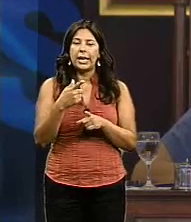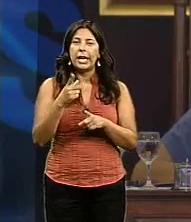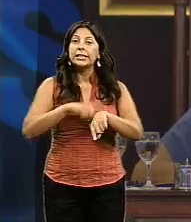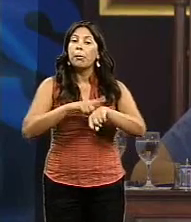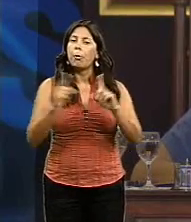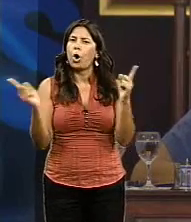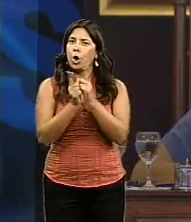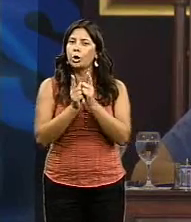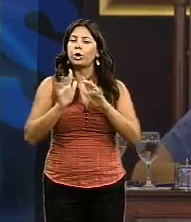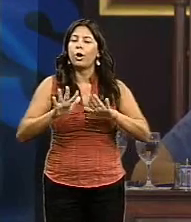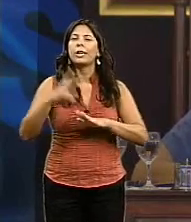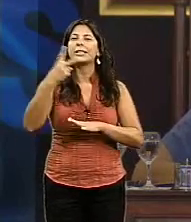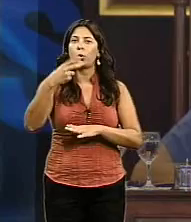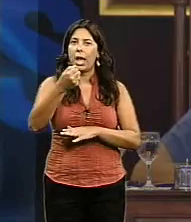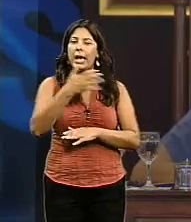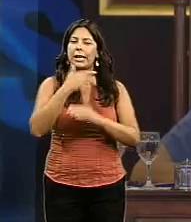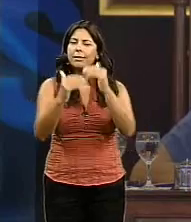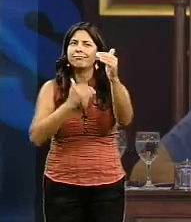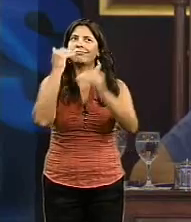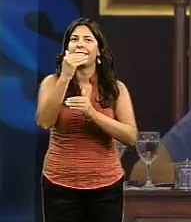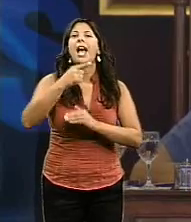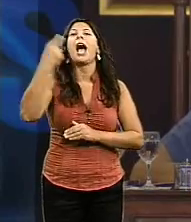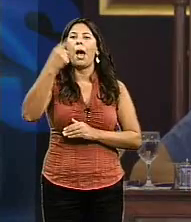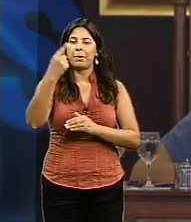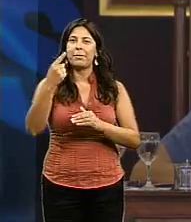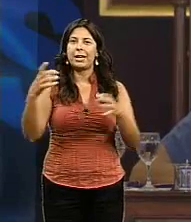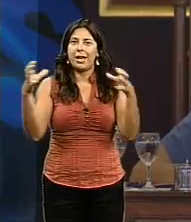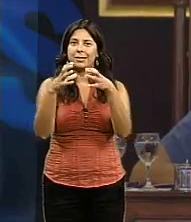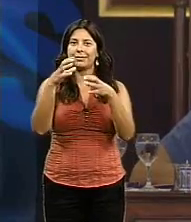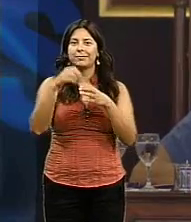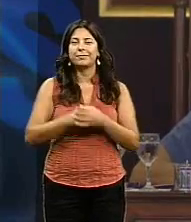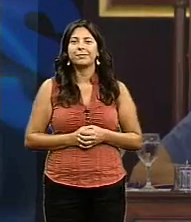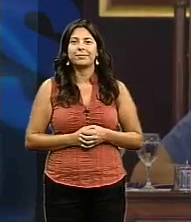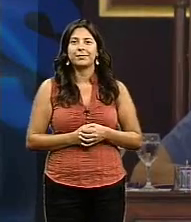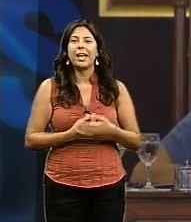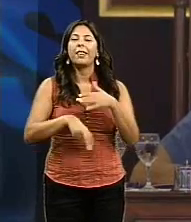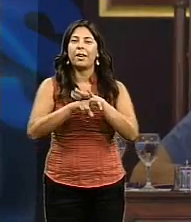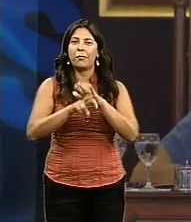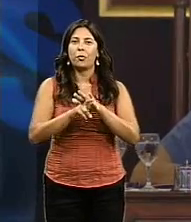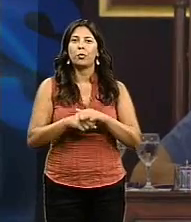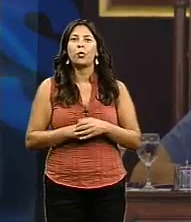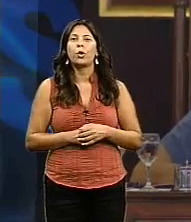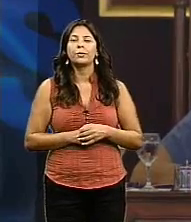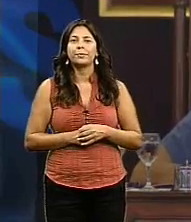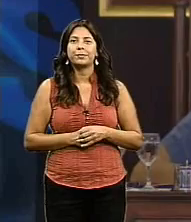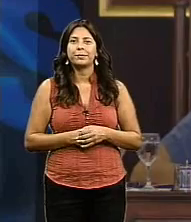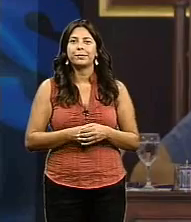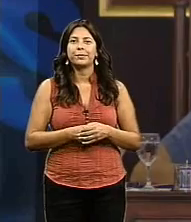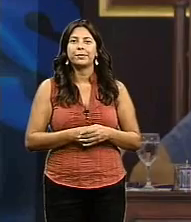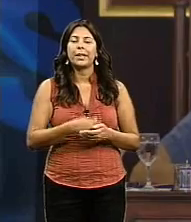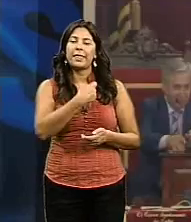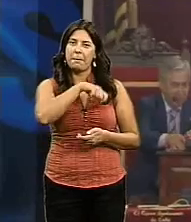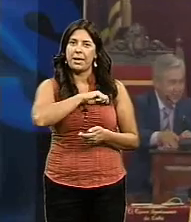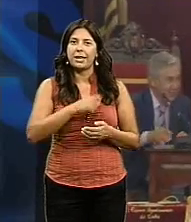posible en Segunda A y formar parte de la primera división de nuestro fútbol